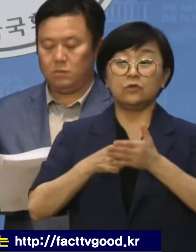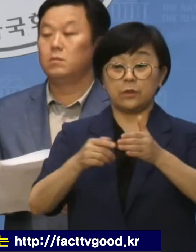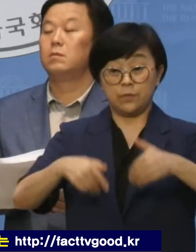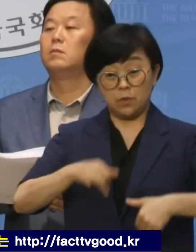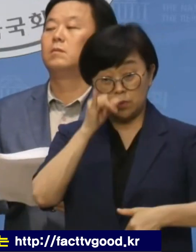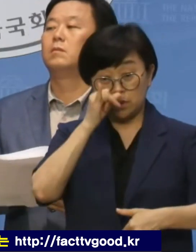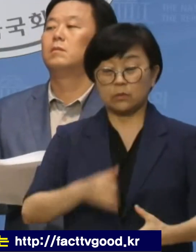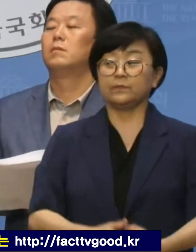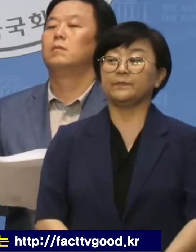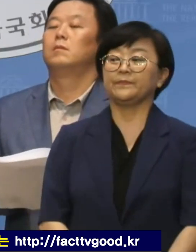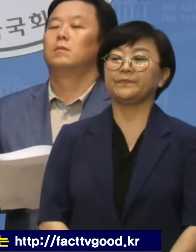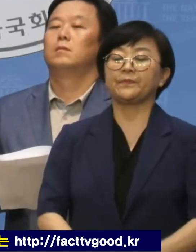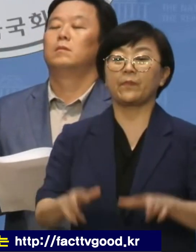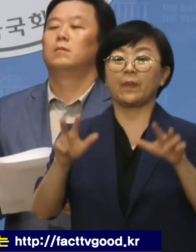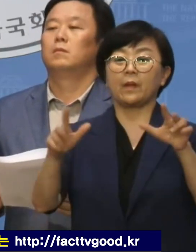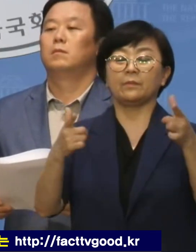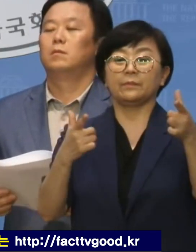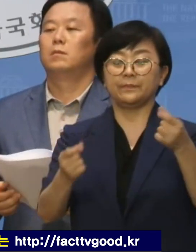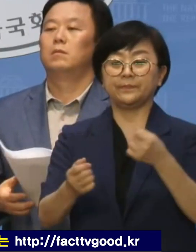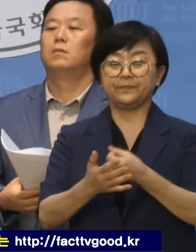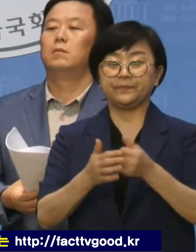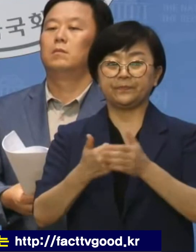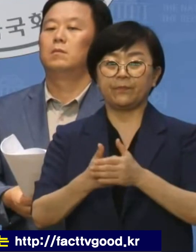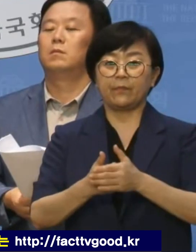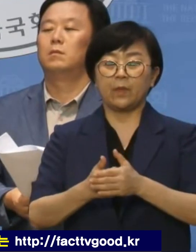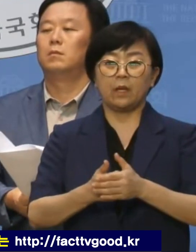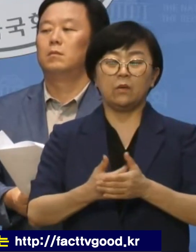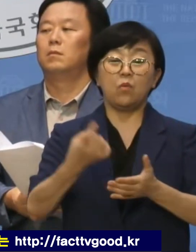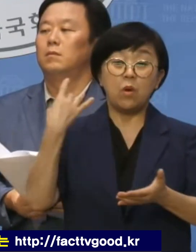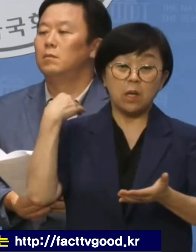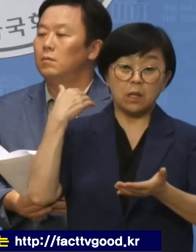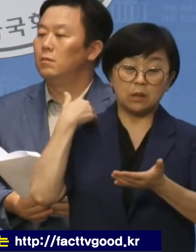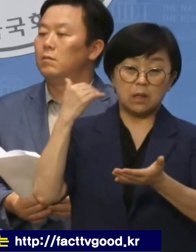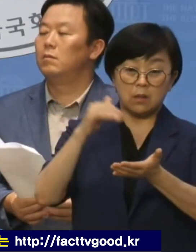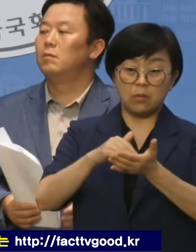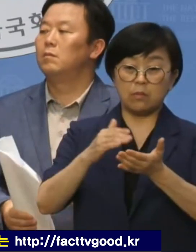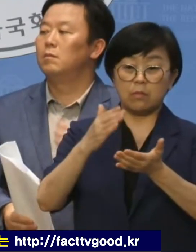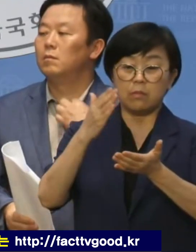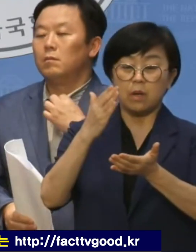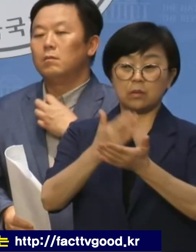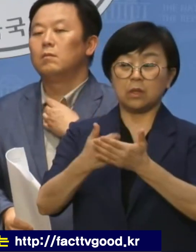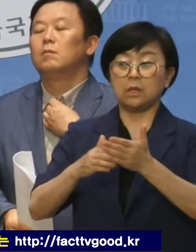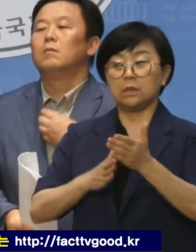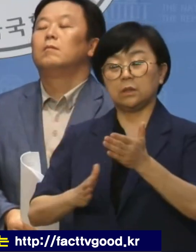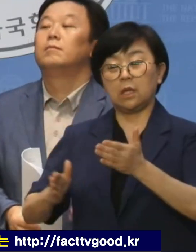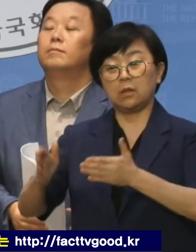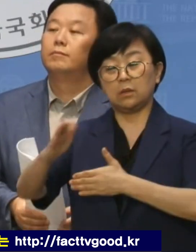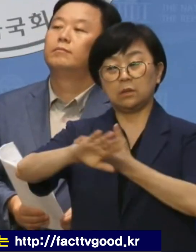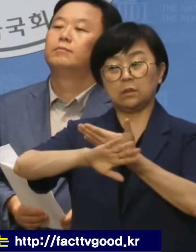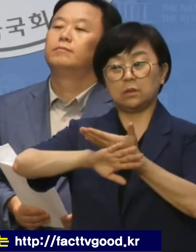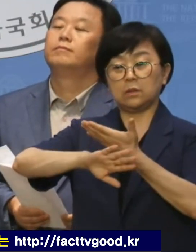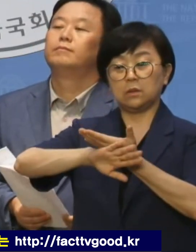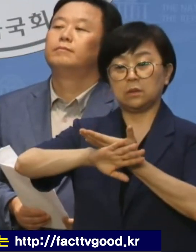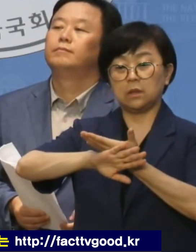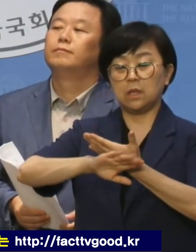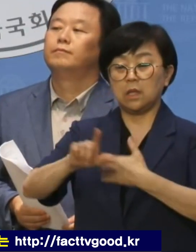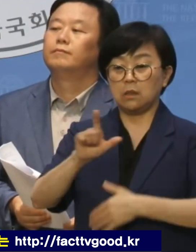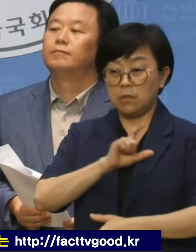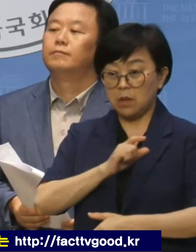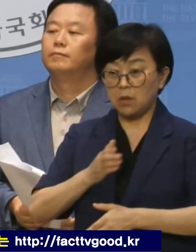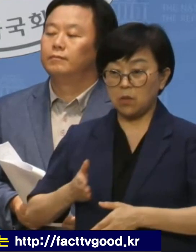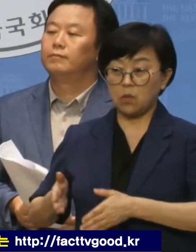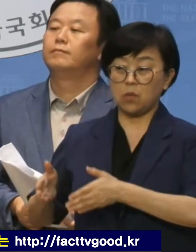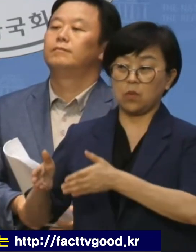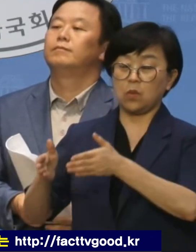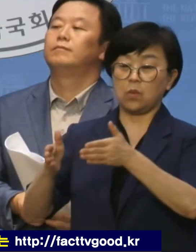되어야 됩니다. 지금처럼 원안이 아닌 또 다른 고속도로, 다른 이름의